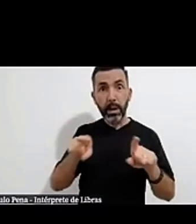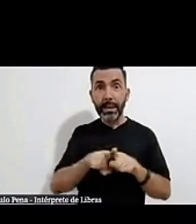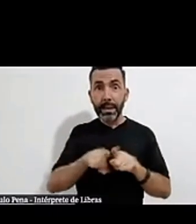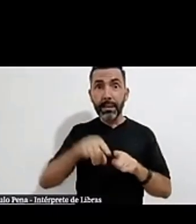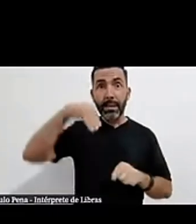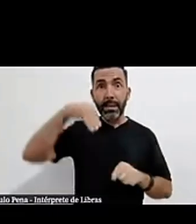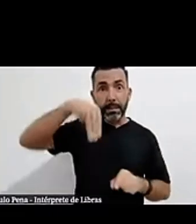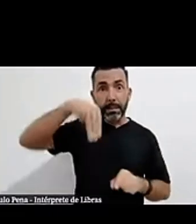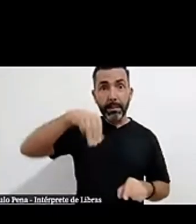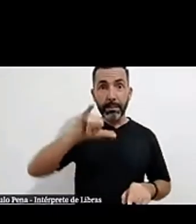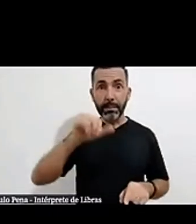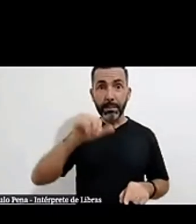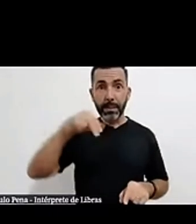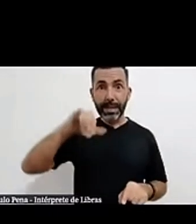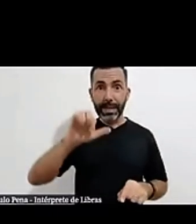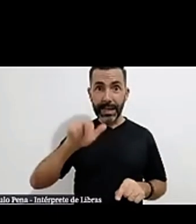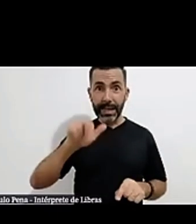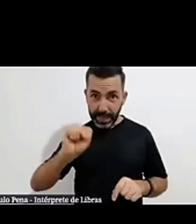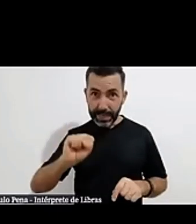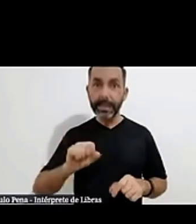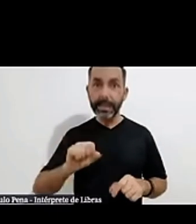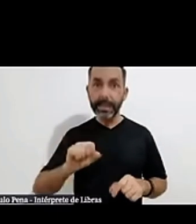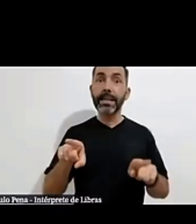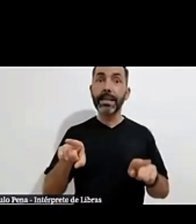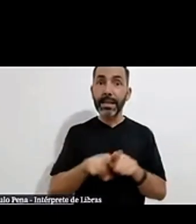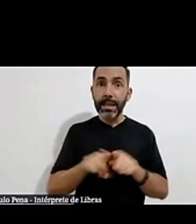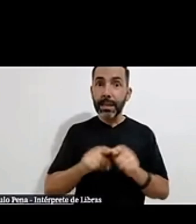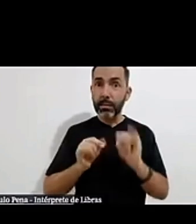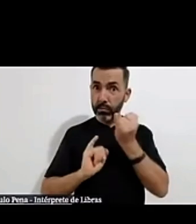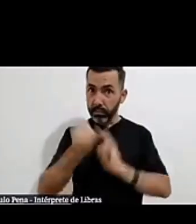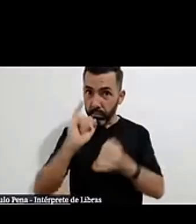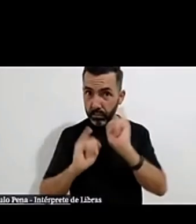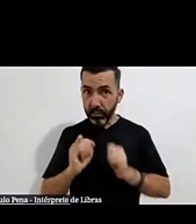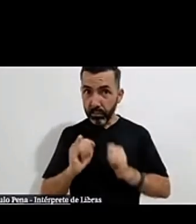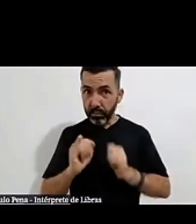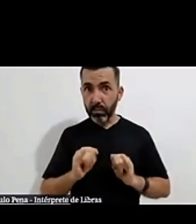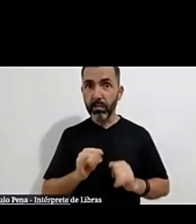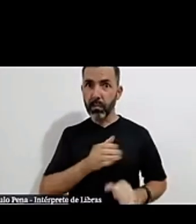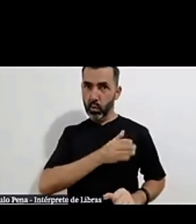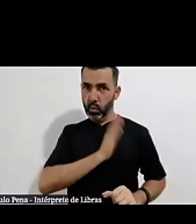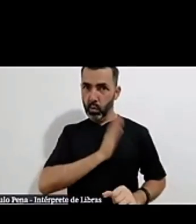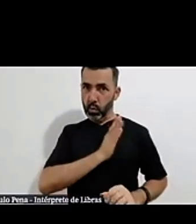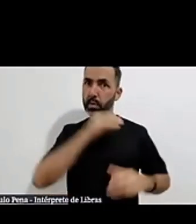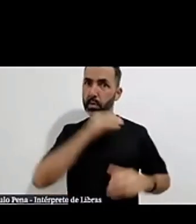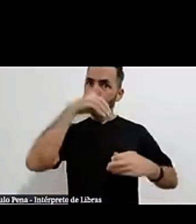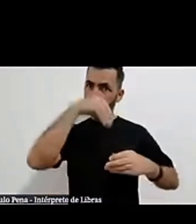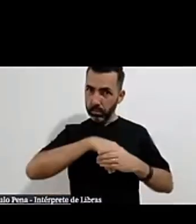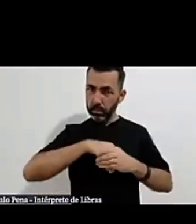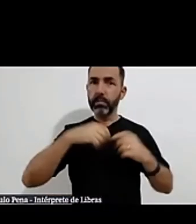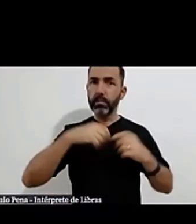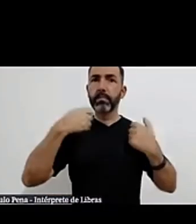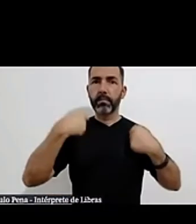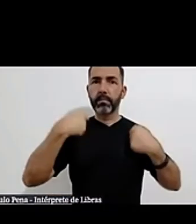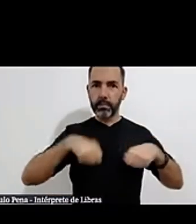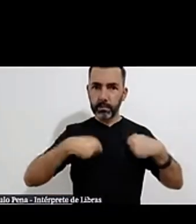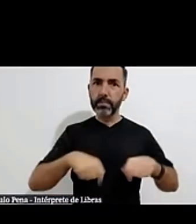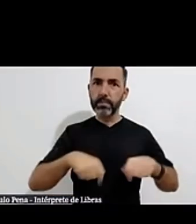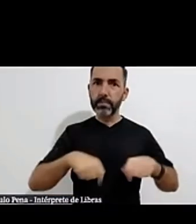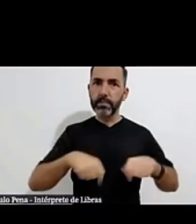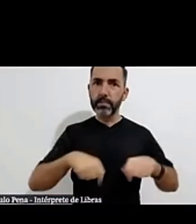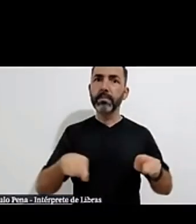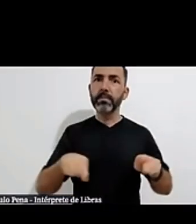o funcionamento adequado do sistema cardiovascular, que depende extremamente deste equilíbrio.